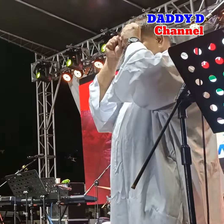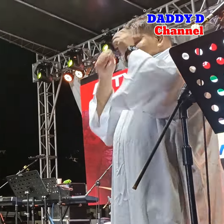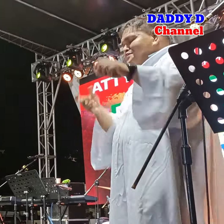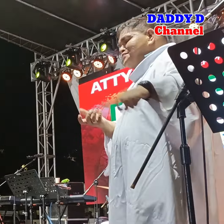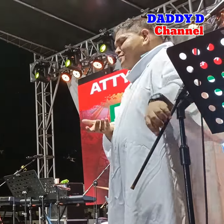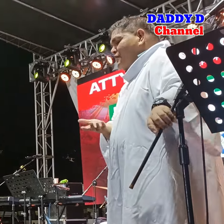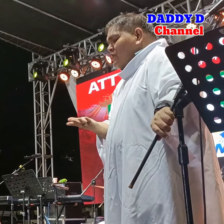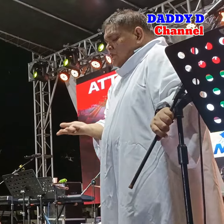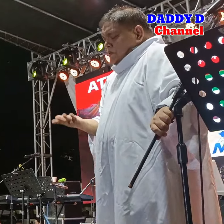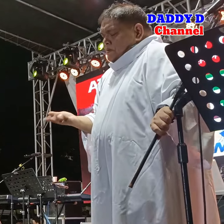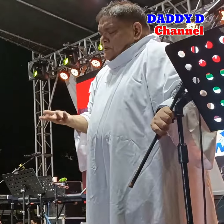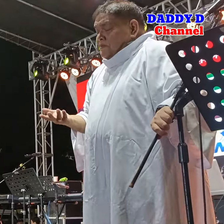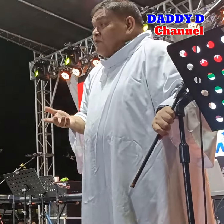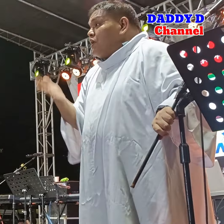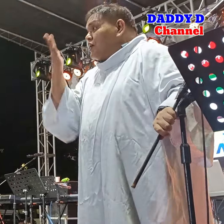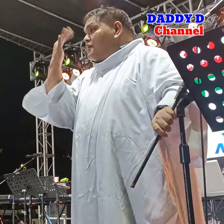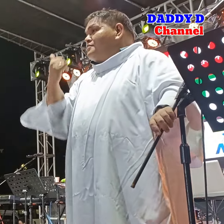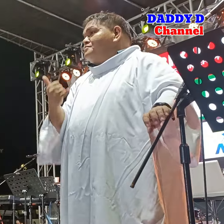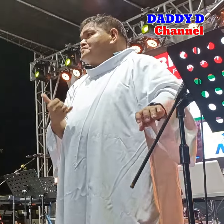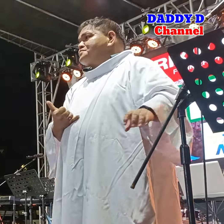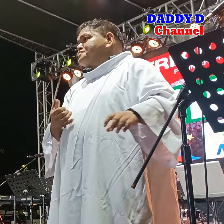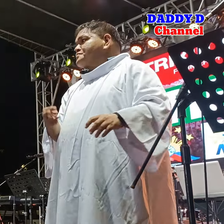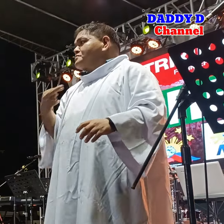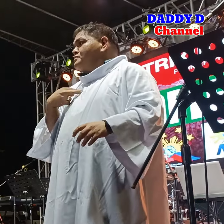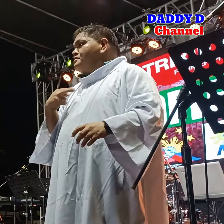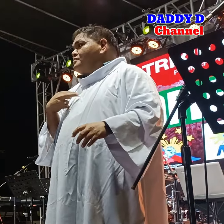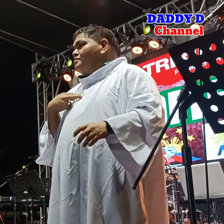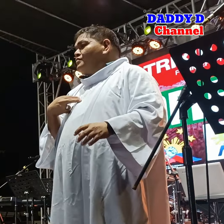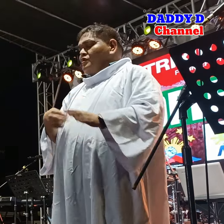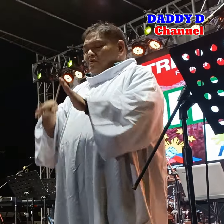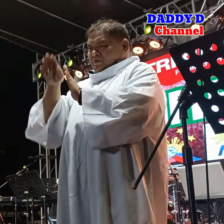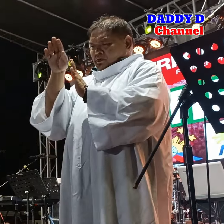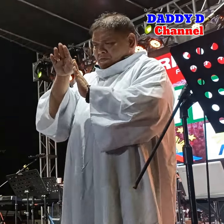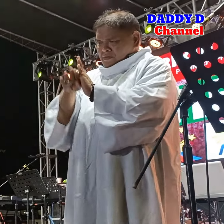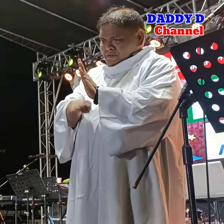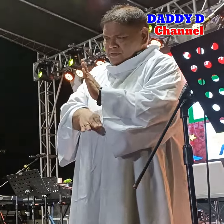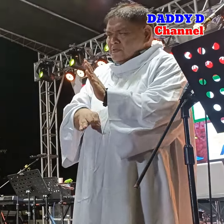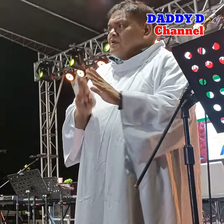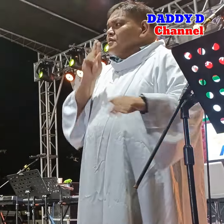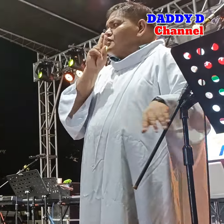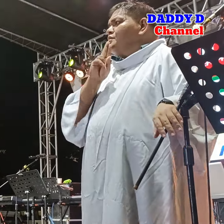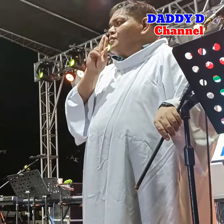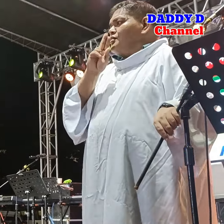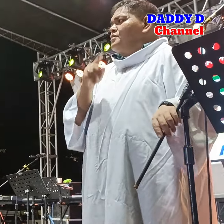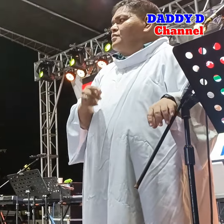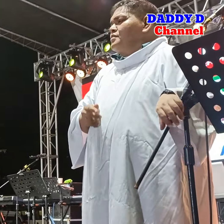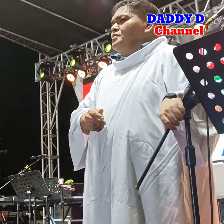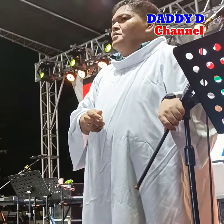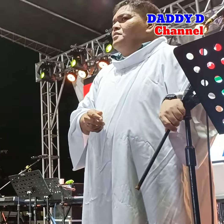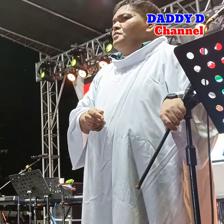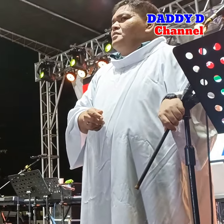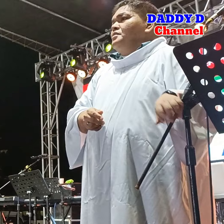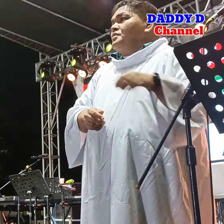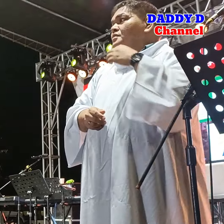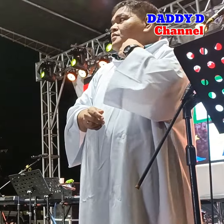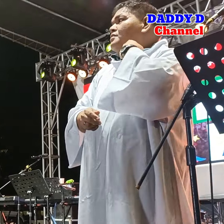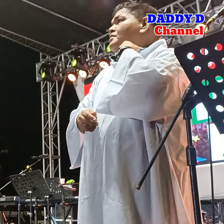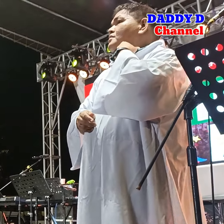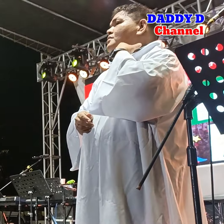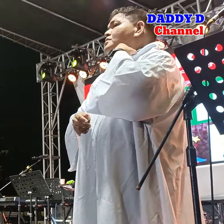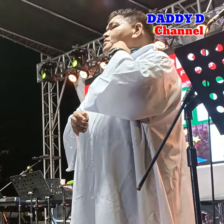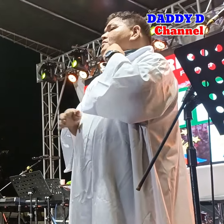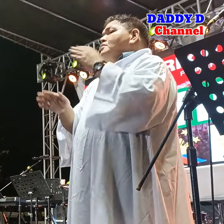correct. Budol. Bakit? Hindi bumaba ang presyo ng bigas. Oh, lumaki